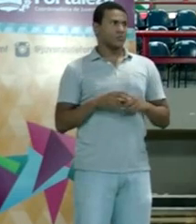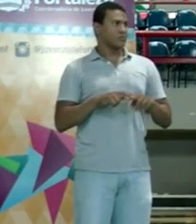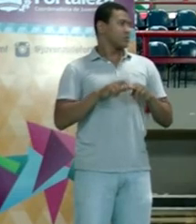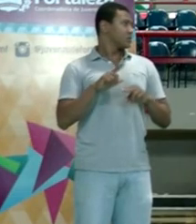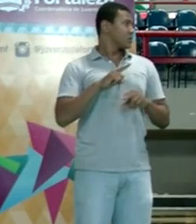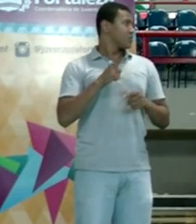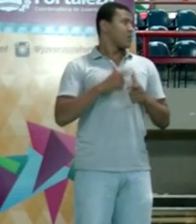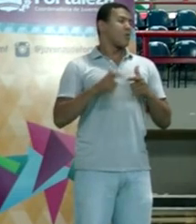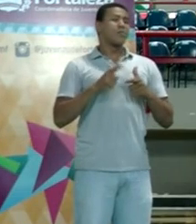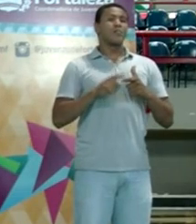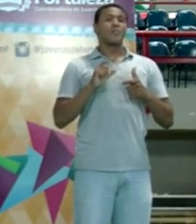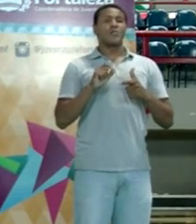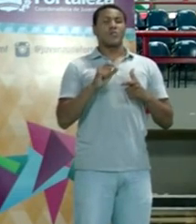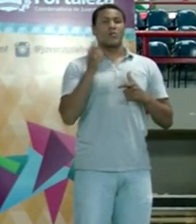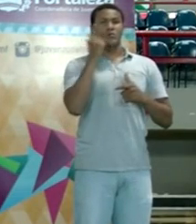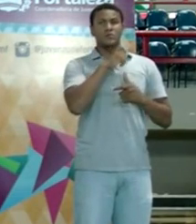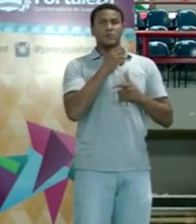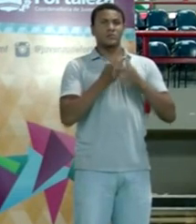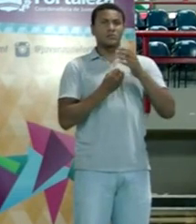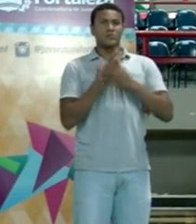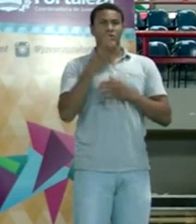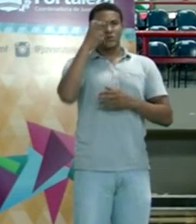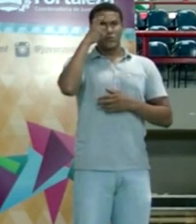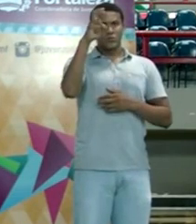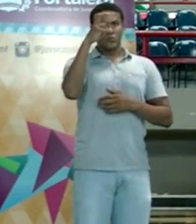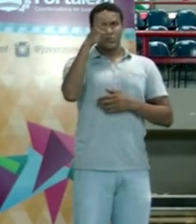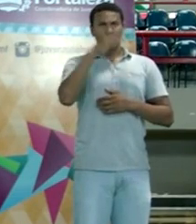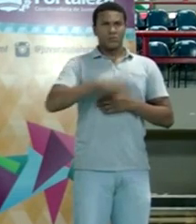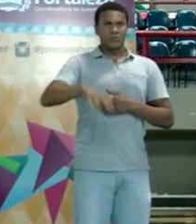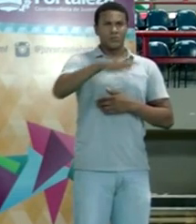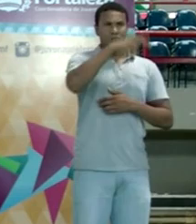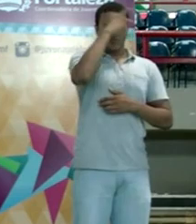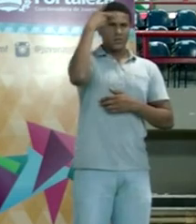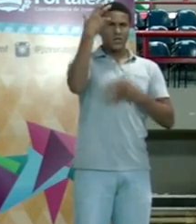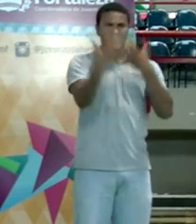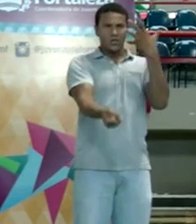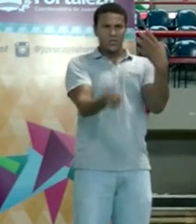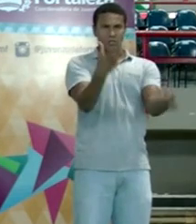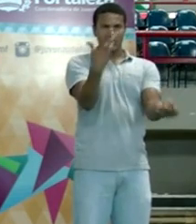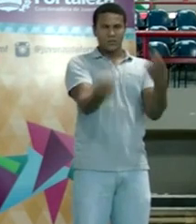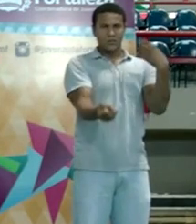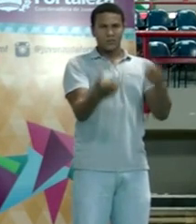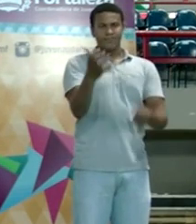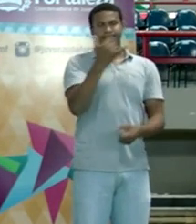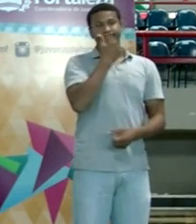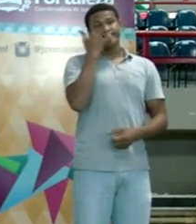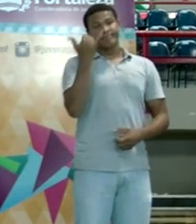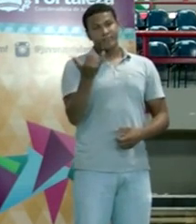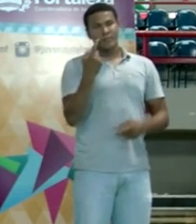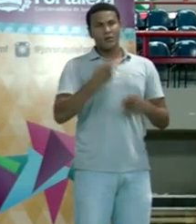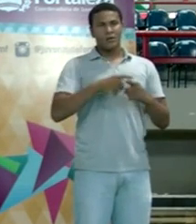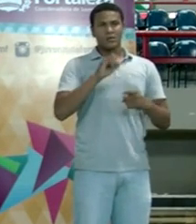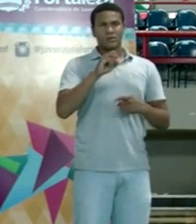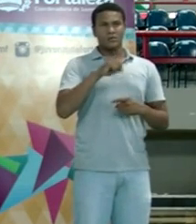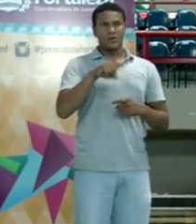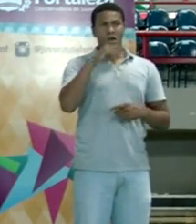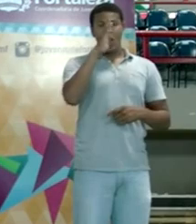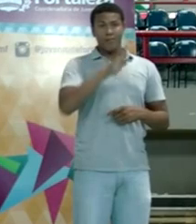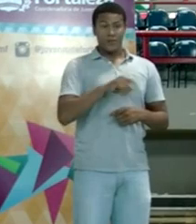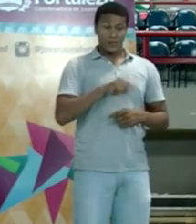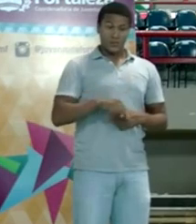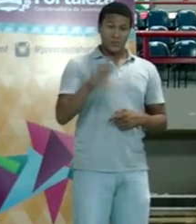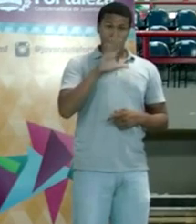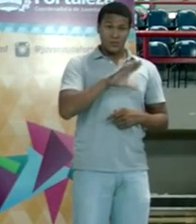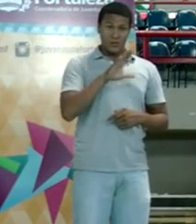problema é você criar essa cultura, inclusive na própria população. Se você for ver, acredita-se que o